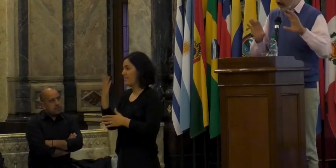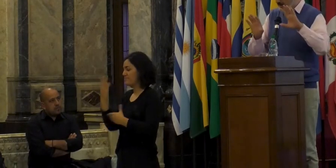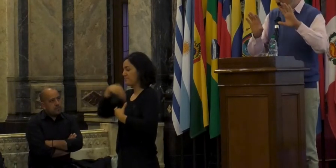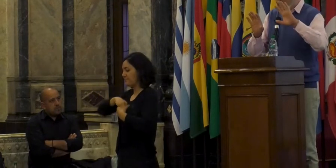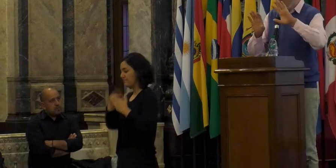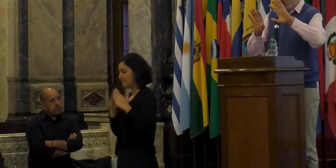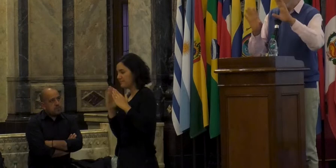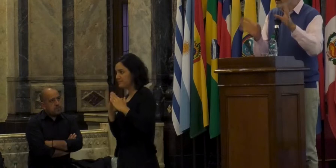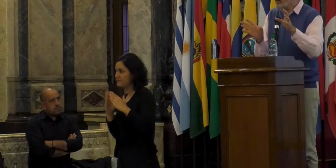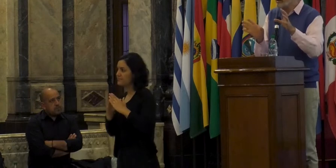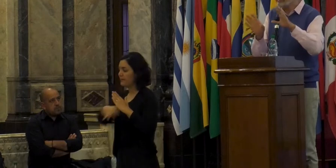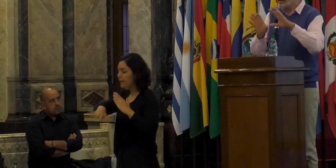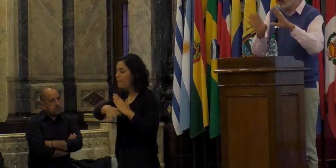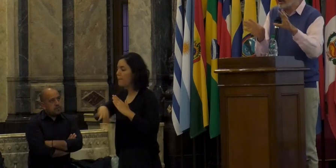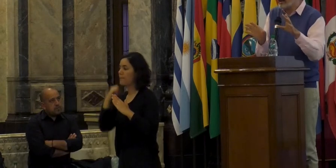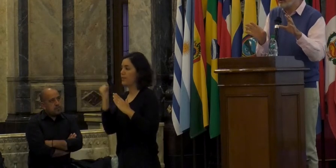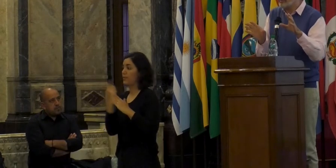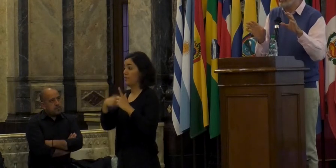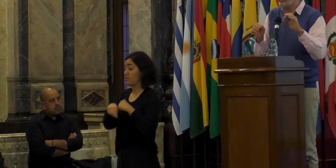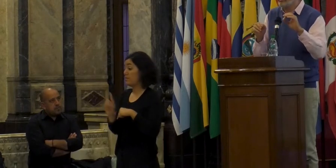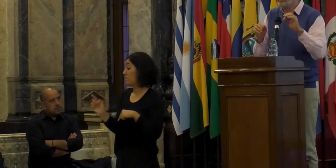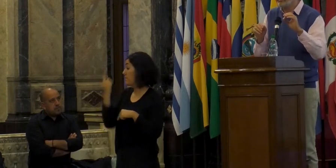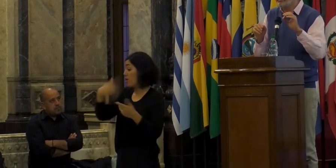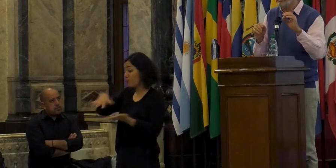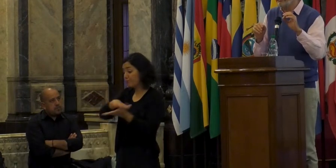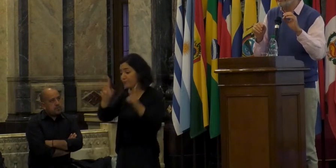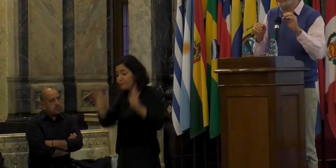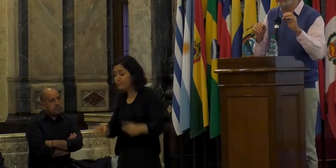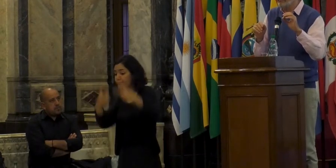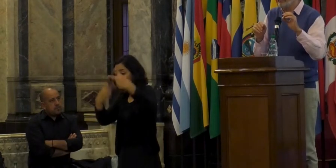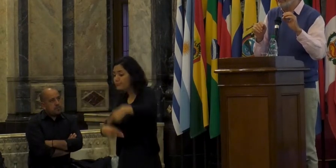Lo que haré entonces en esa primera parte es recortar ese objeto y